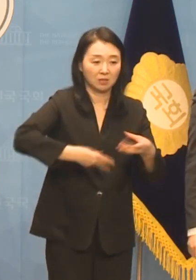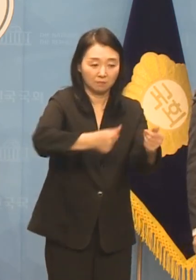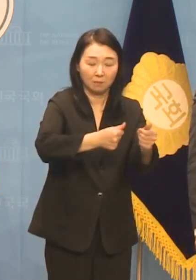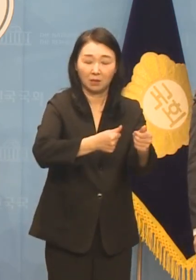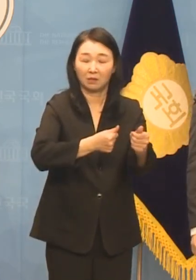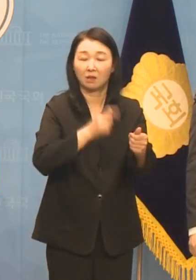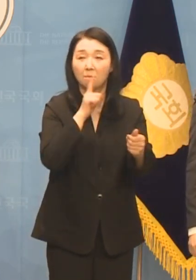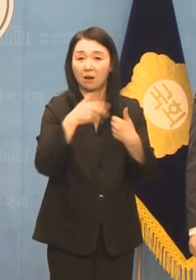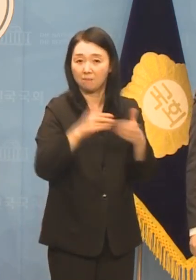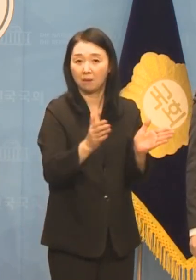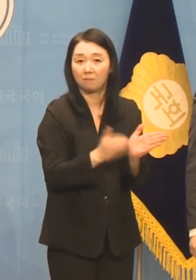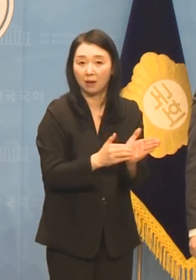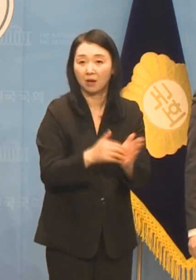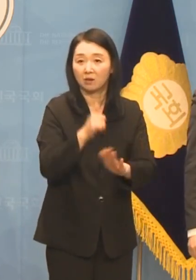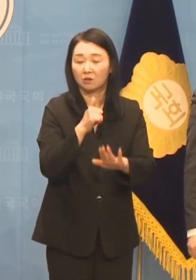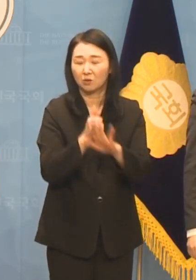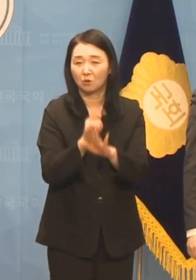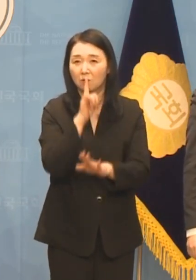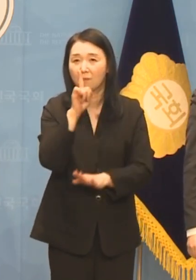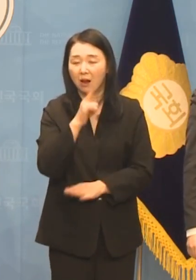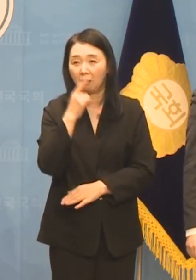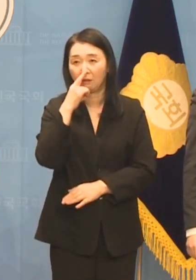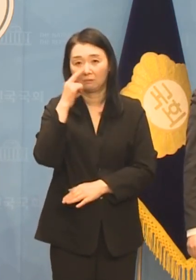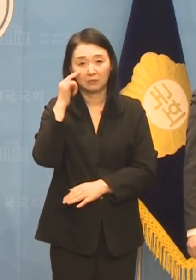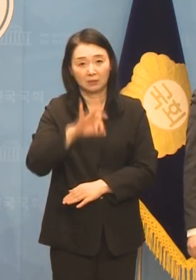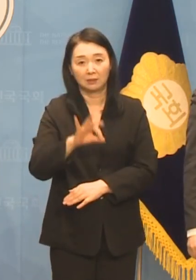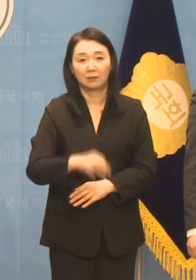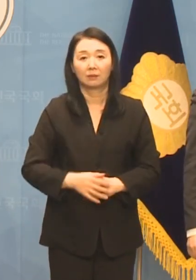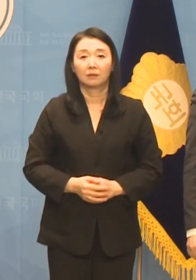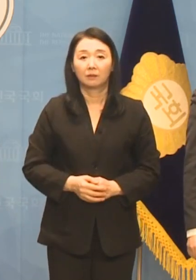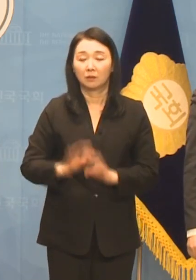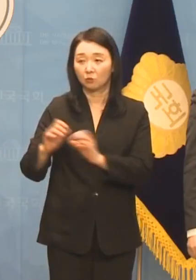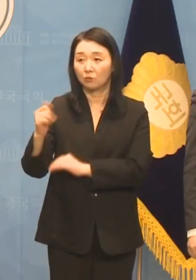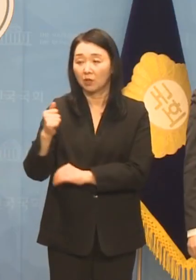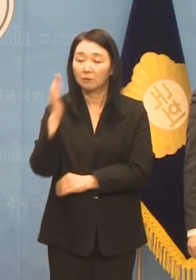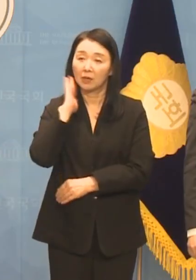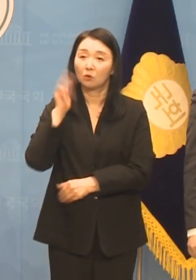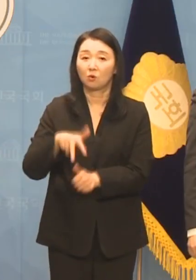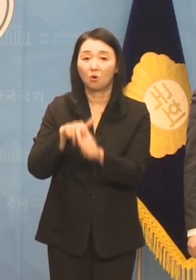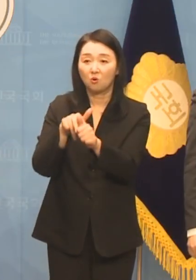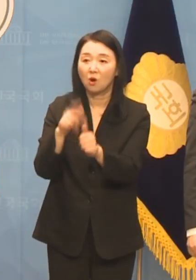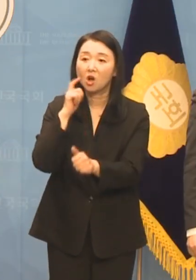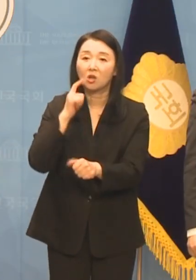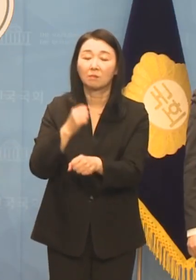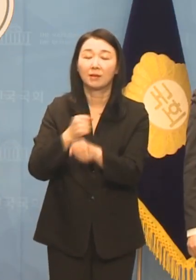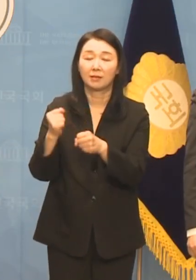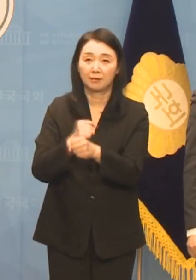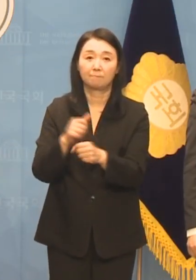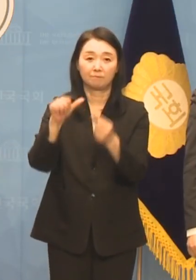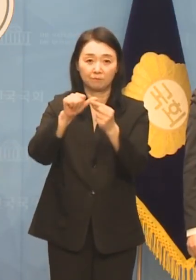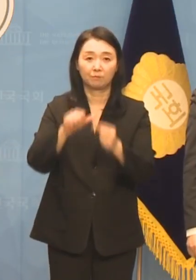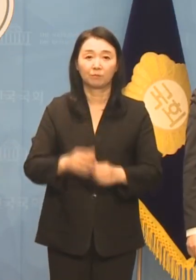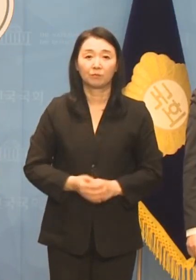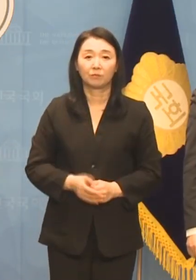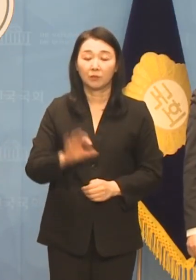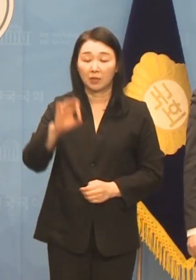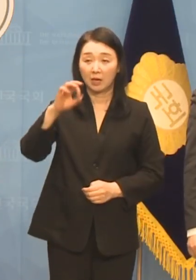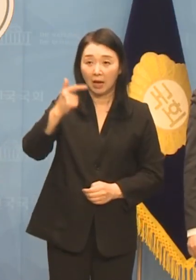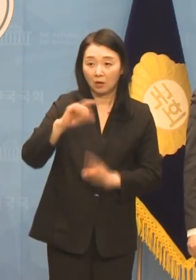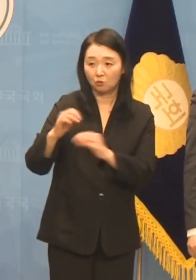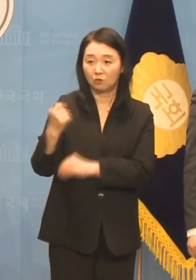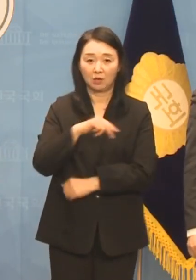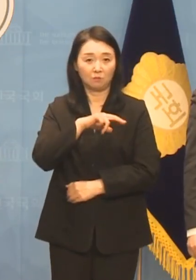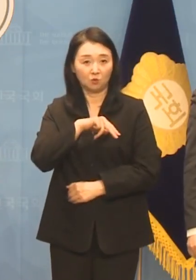짓밟았다는 거친 표현을 쓰며 진실을 호대한 것입니다. 국민의힘 대선주자 거짓말 시리즈 5번째입니다. 안철수